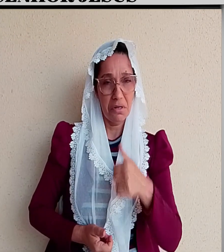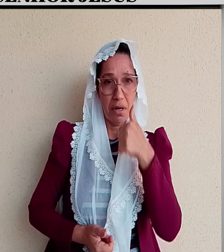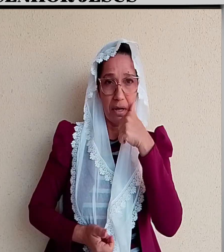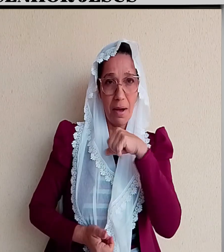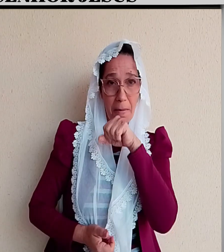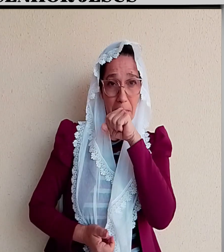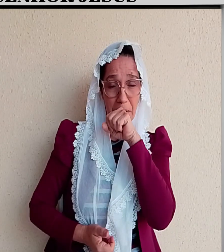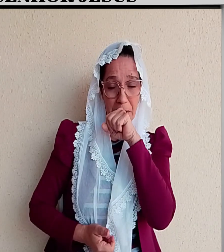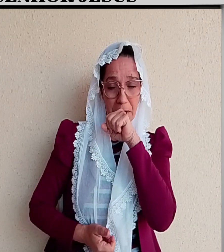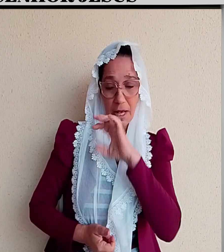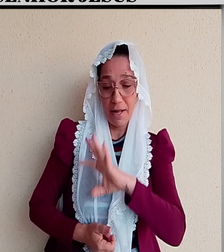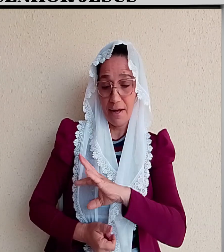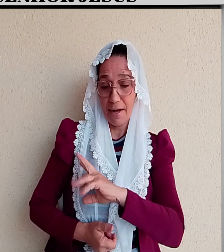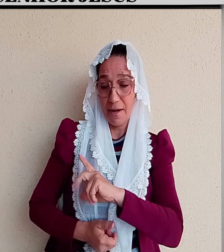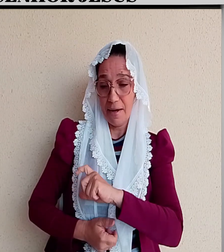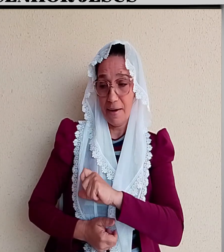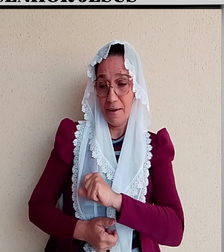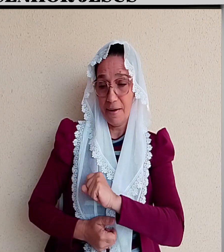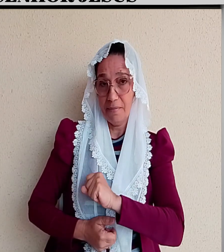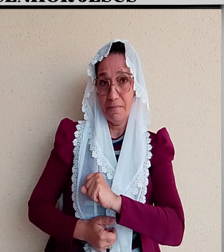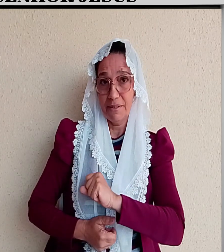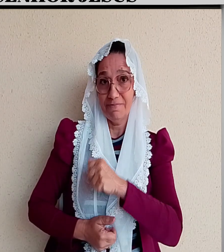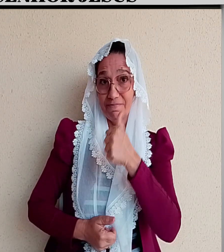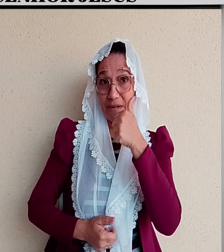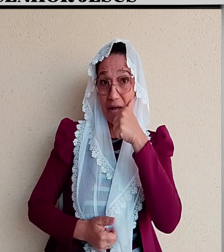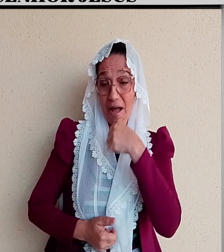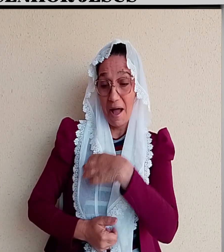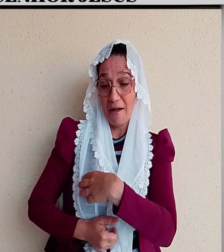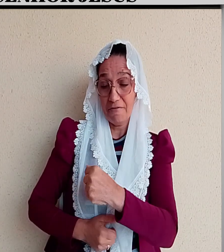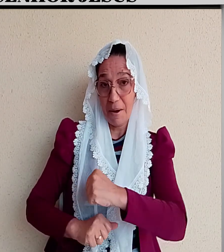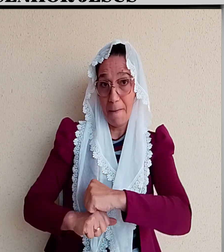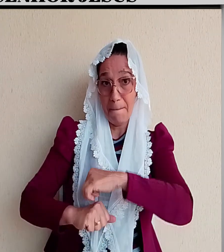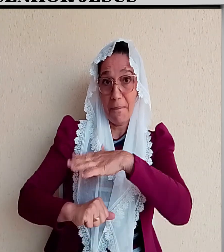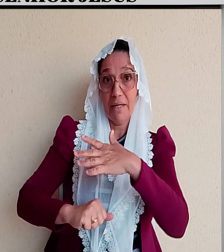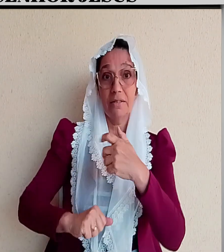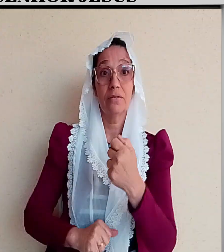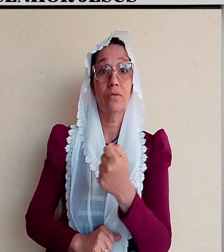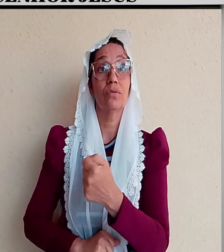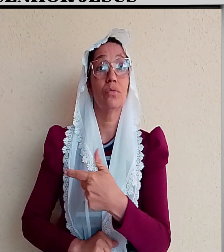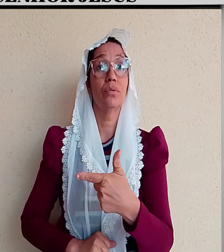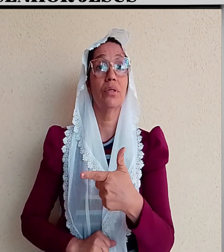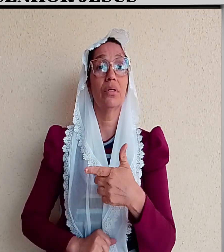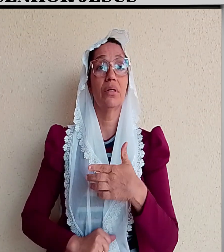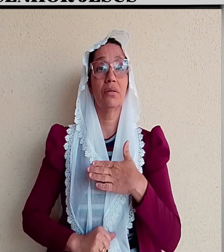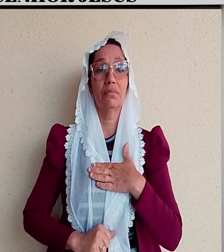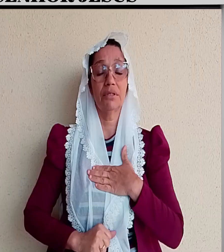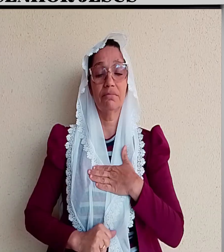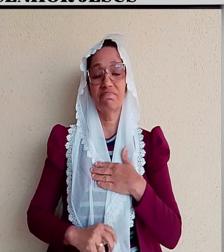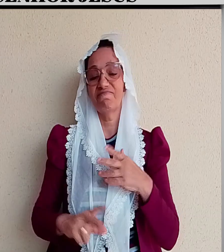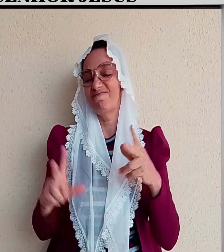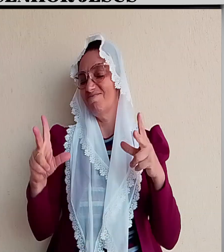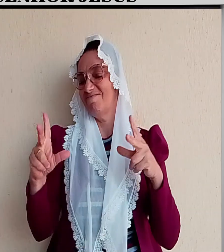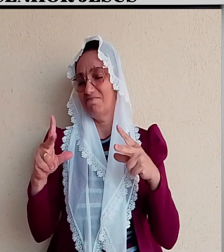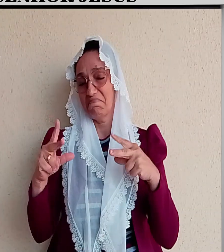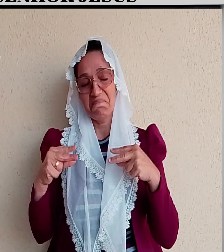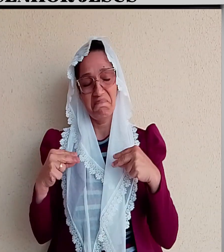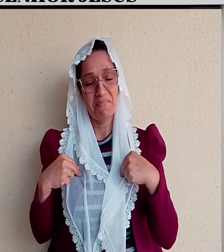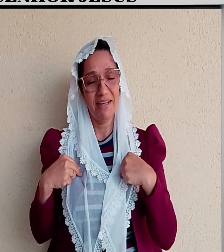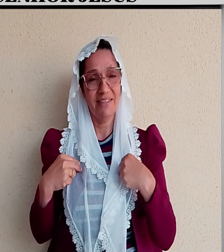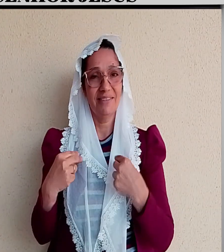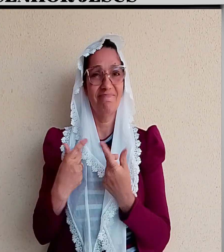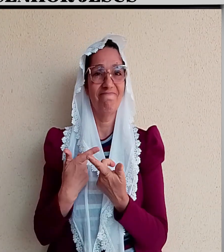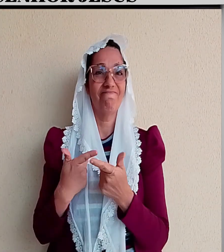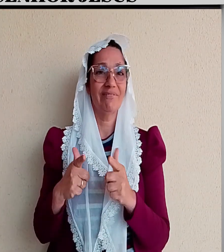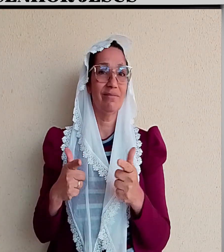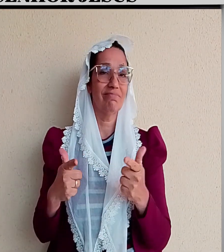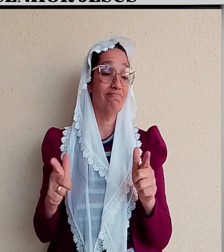discípulos, que eles viveriam, aleluia, que após a partida dele, aleluia, todos teriam que vir após ele com a sua